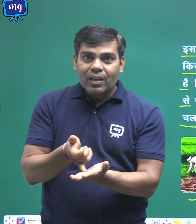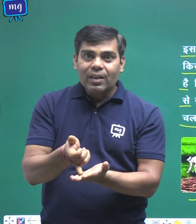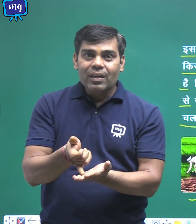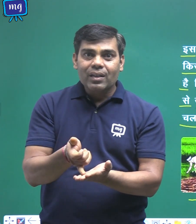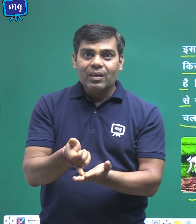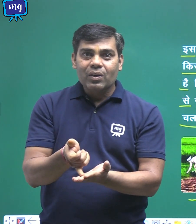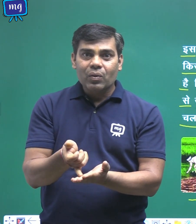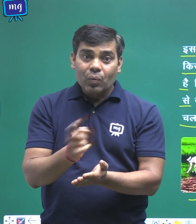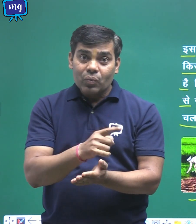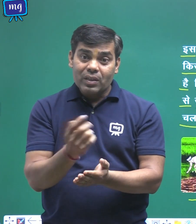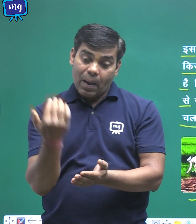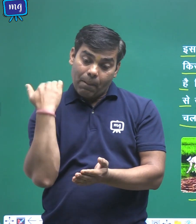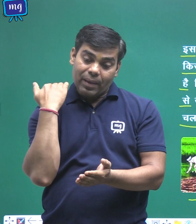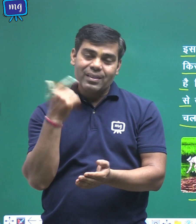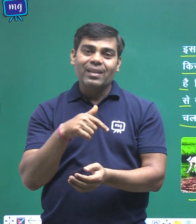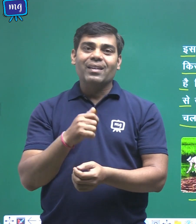उसके पीछे